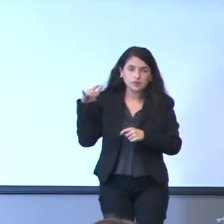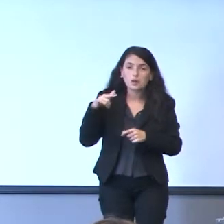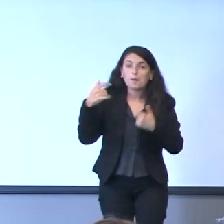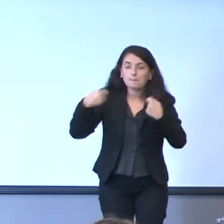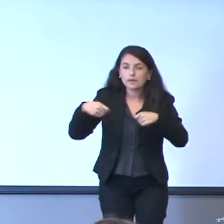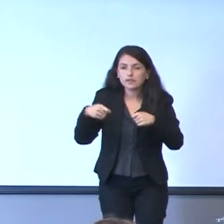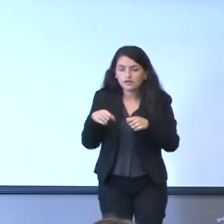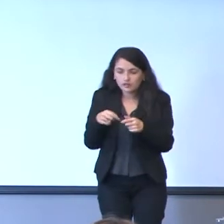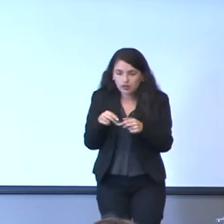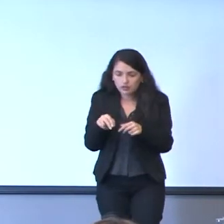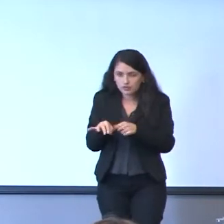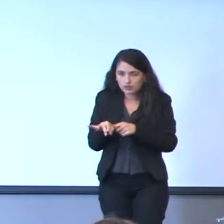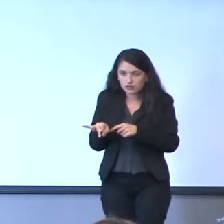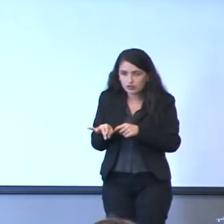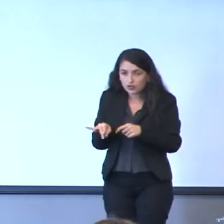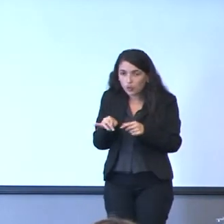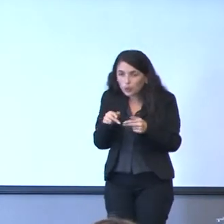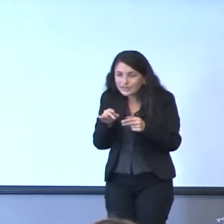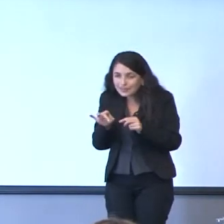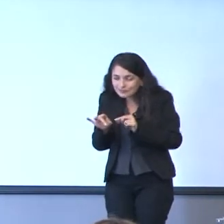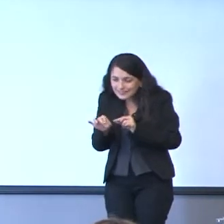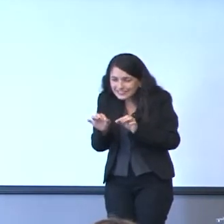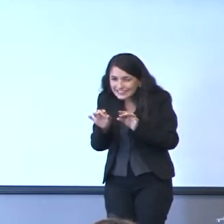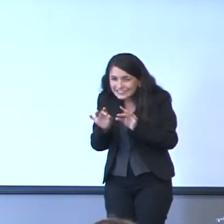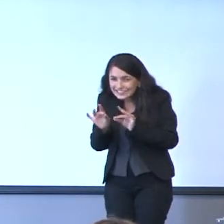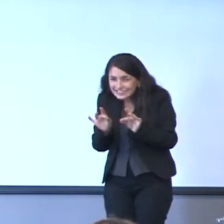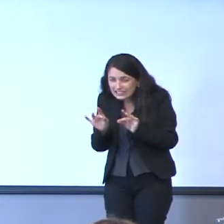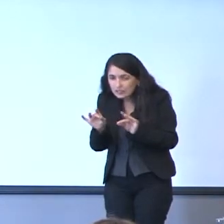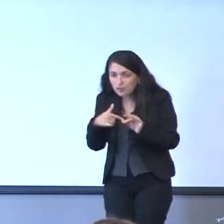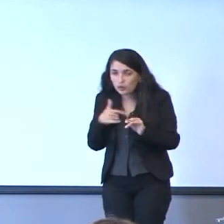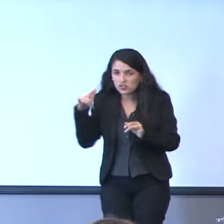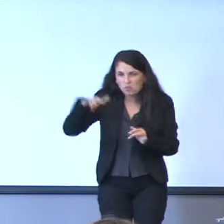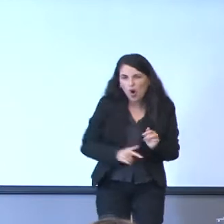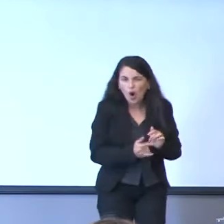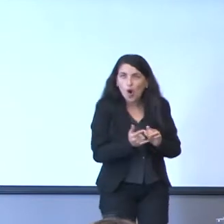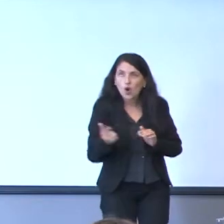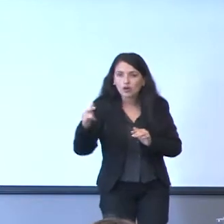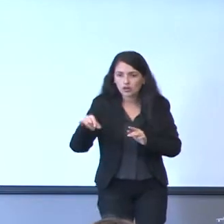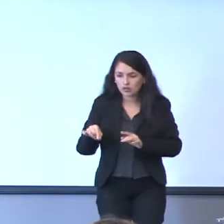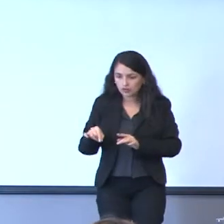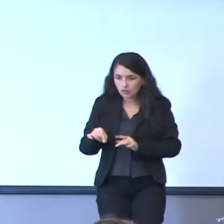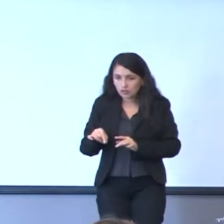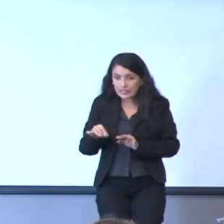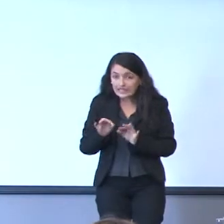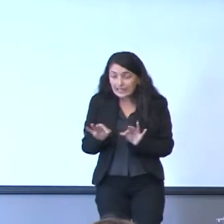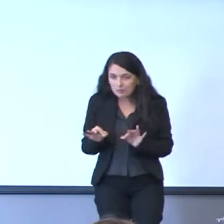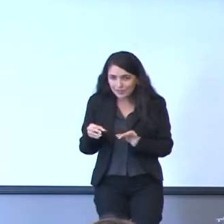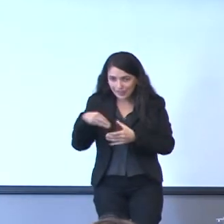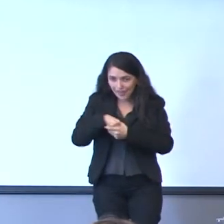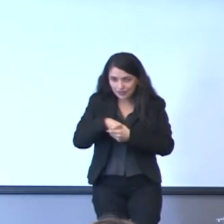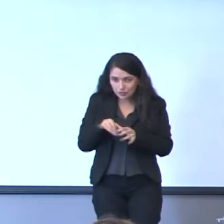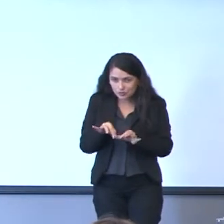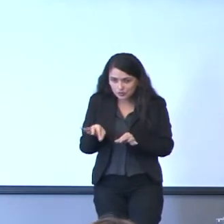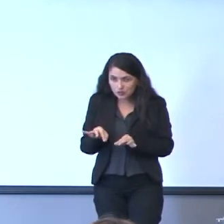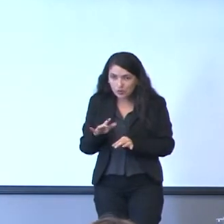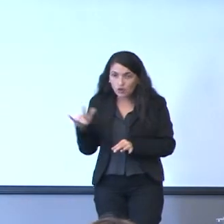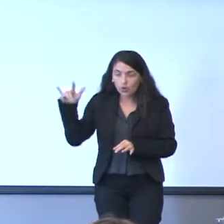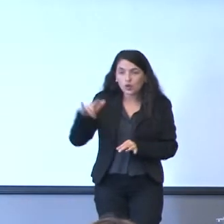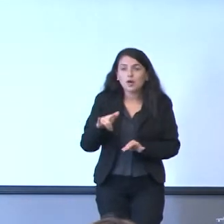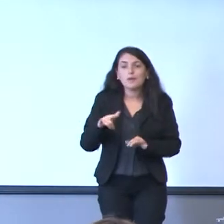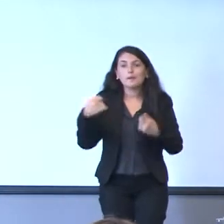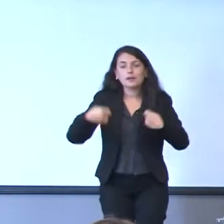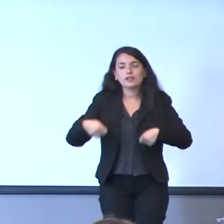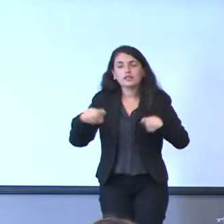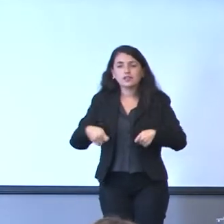controle milimétrico para cada manobra, ele é diretamente influenciado pelo nível de conforto, pelo nível